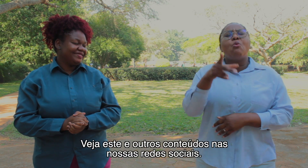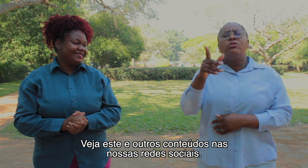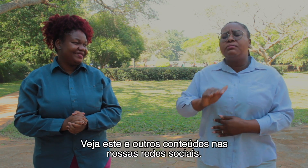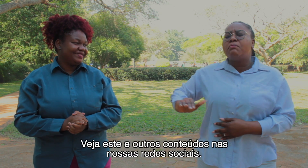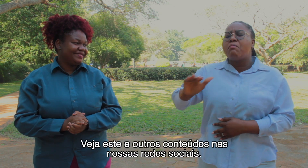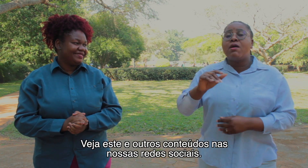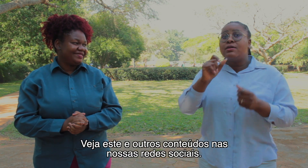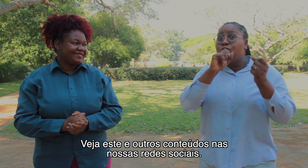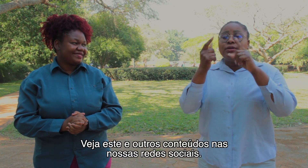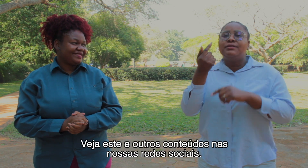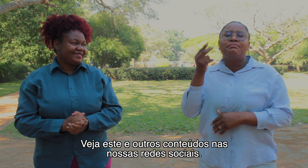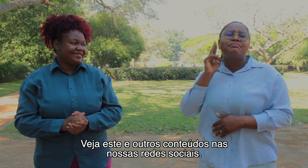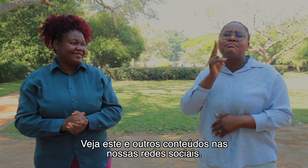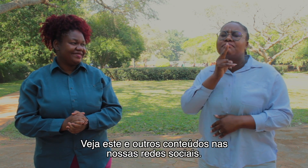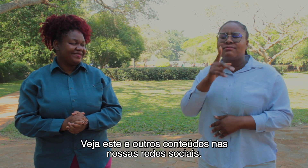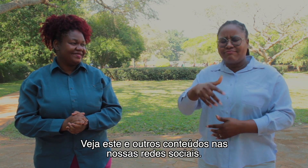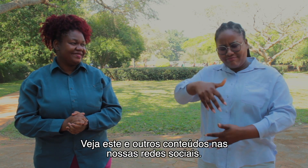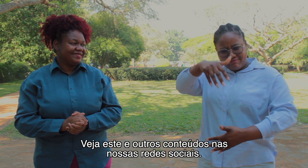Veja este e outros conteúdos nas nossas